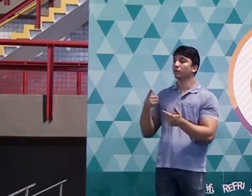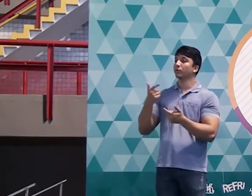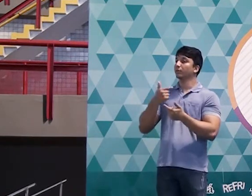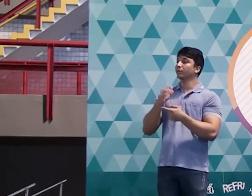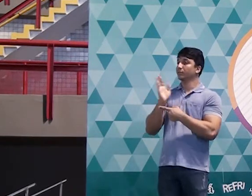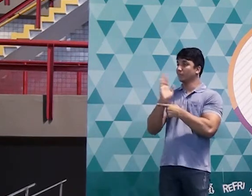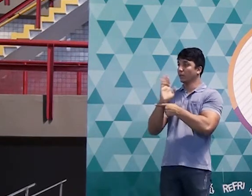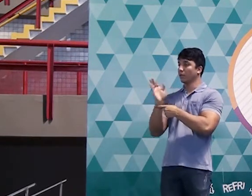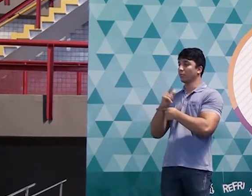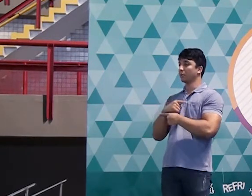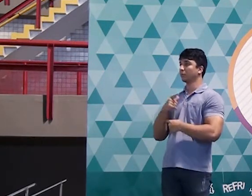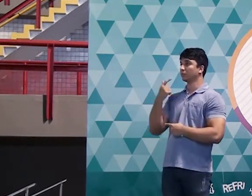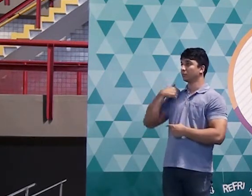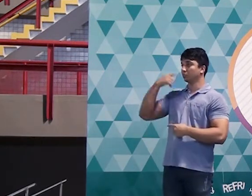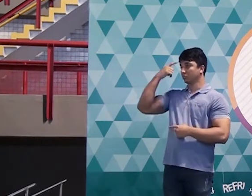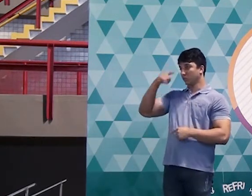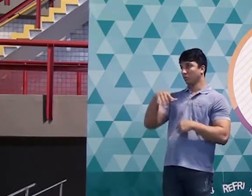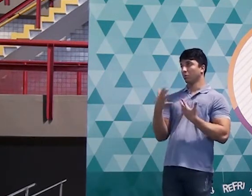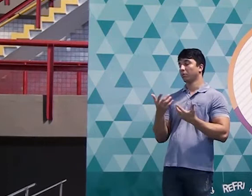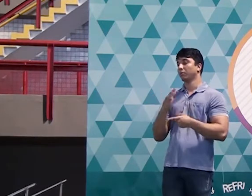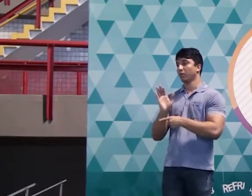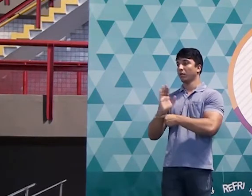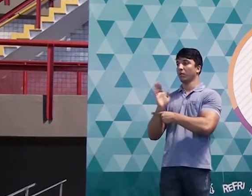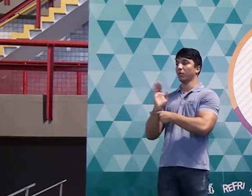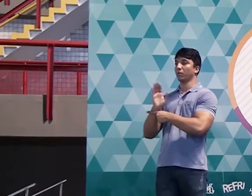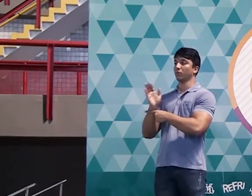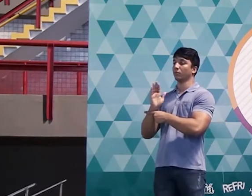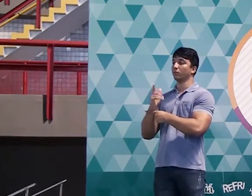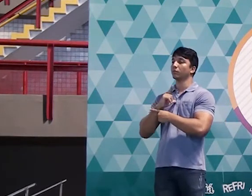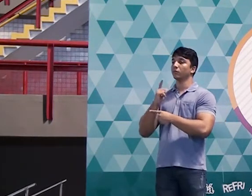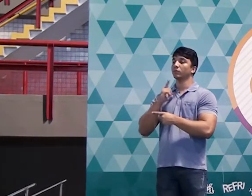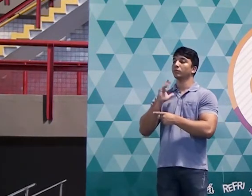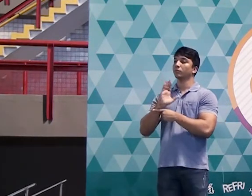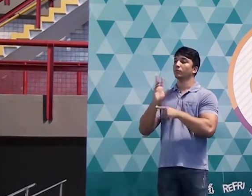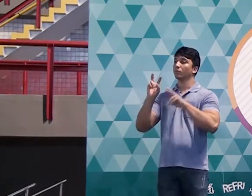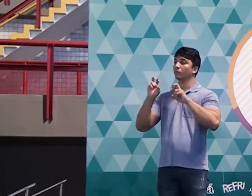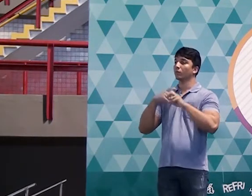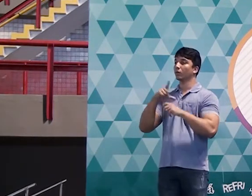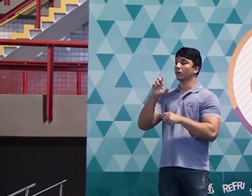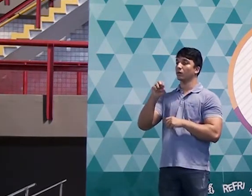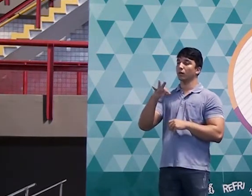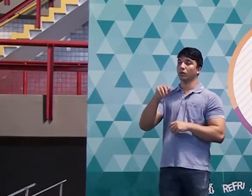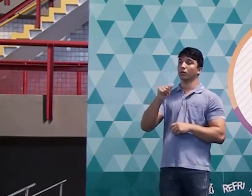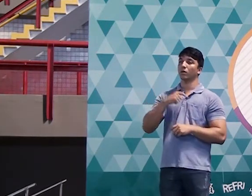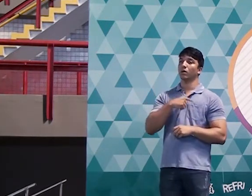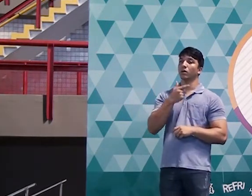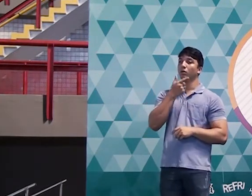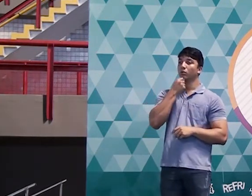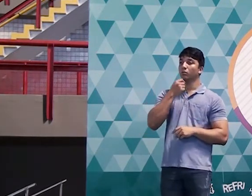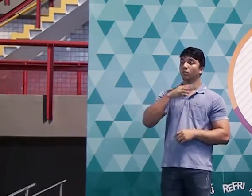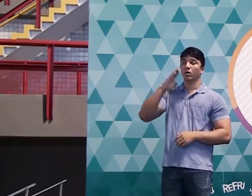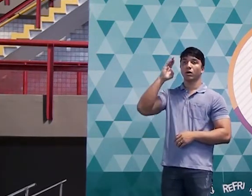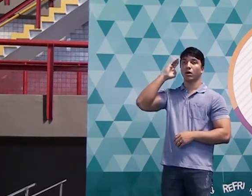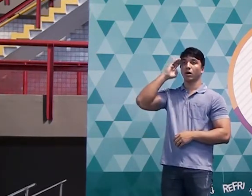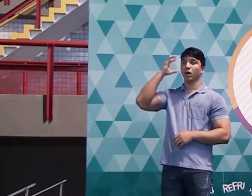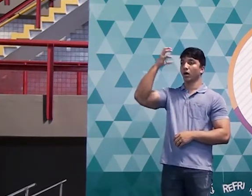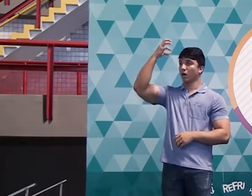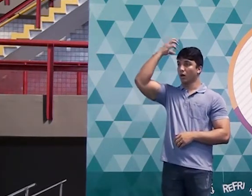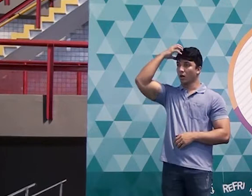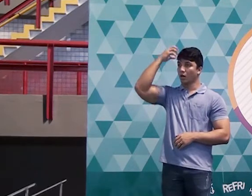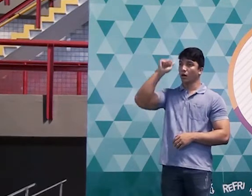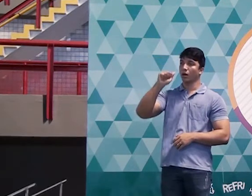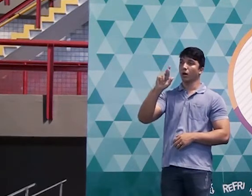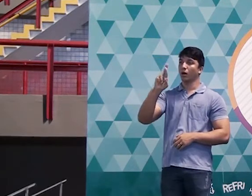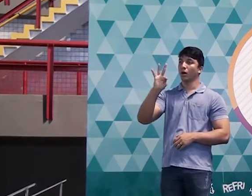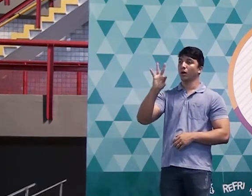novo. Não sei qual é a versão já, porque já fizeram vários filmes sobre essa lenda. Do menino rei Arthur. Que o